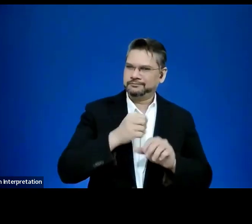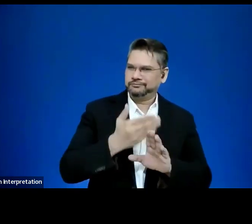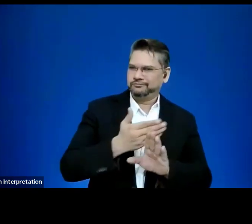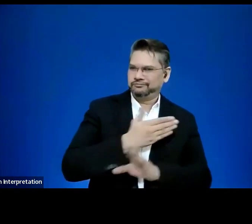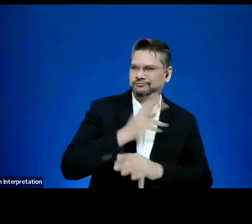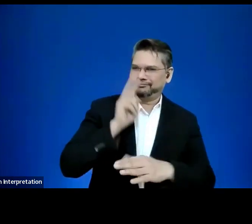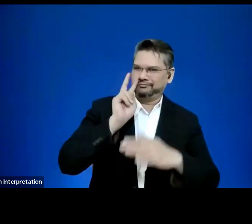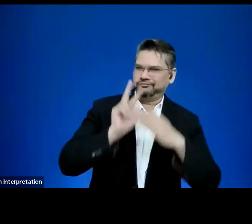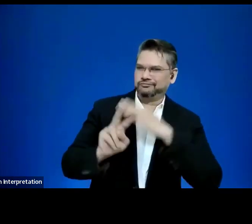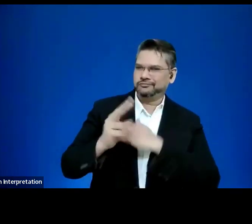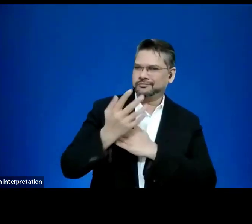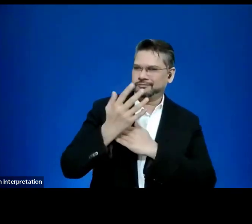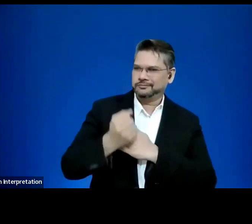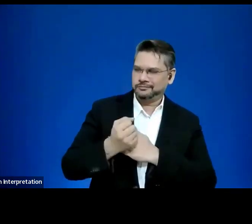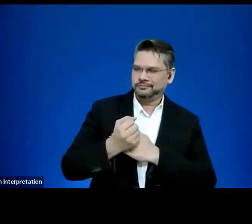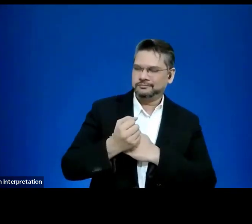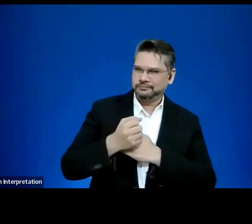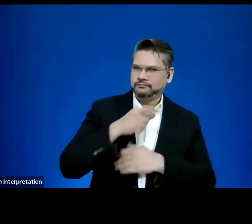性。